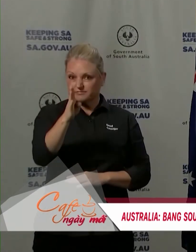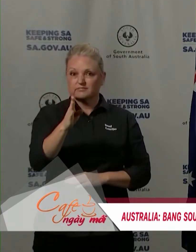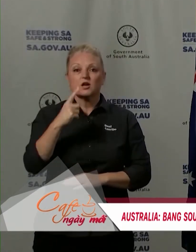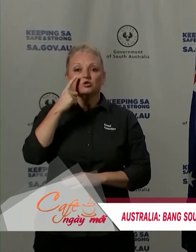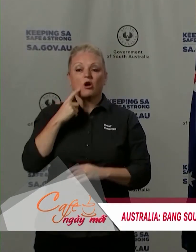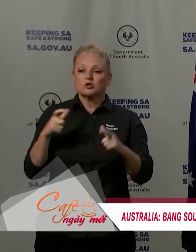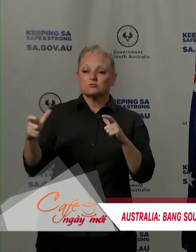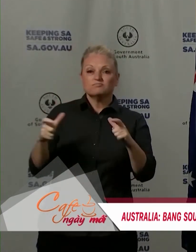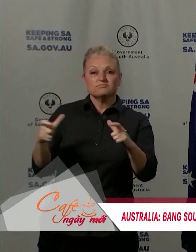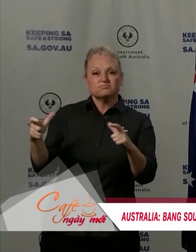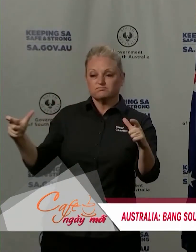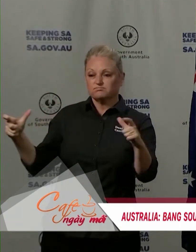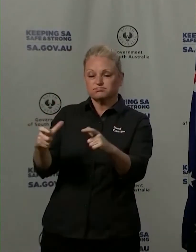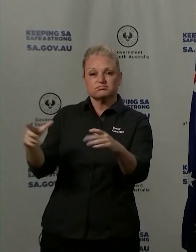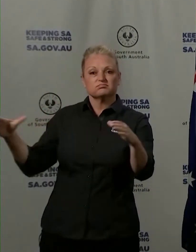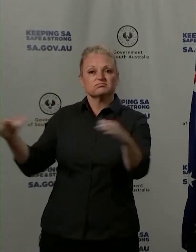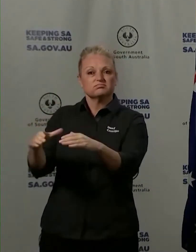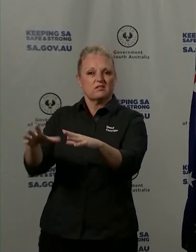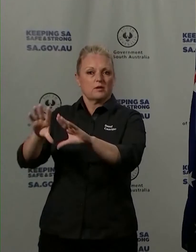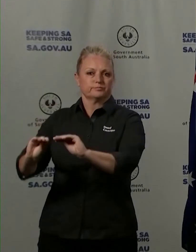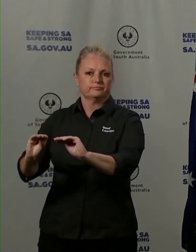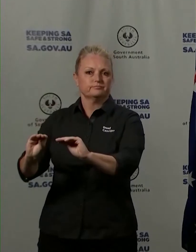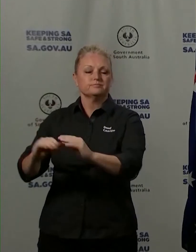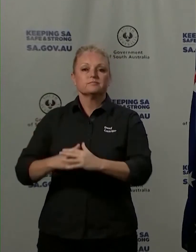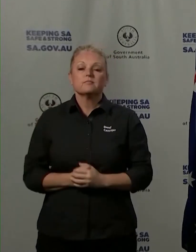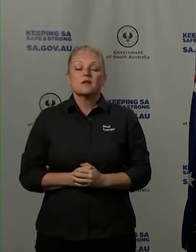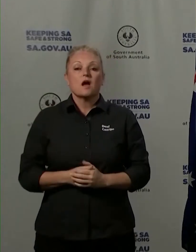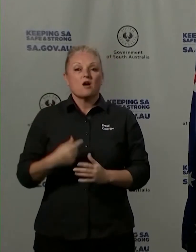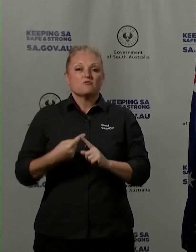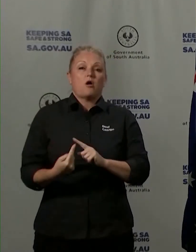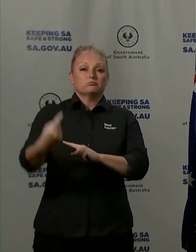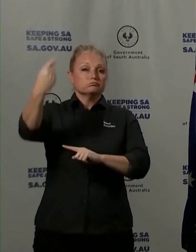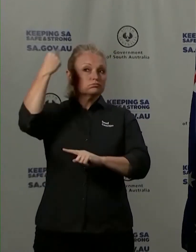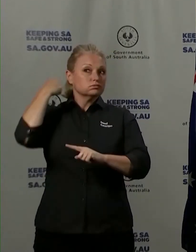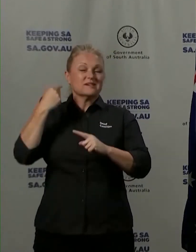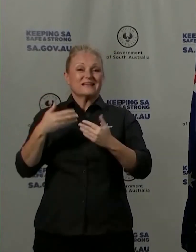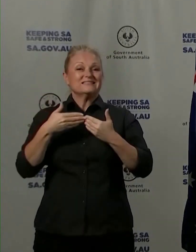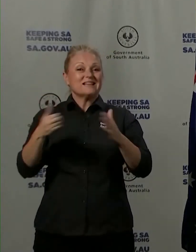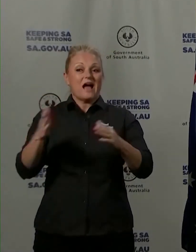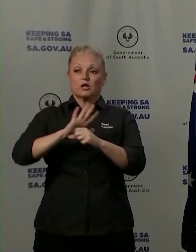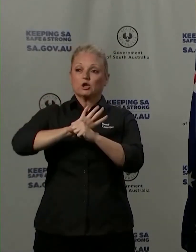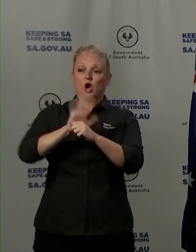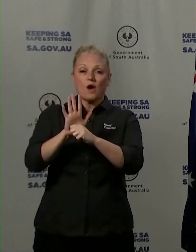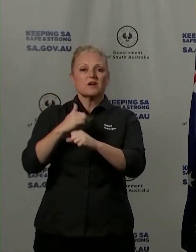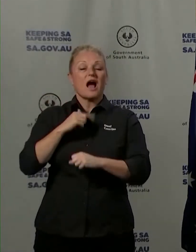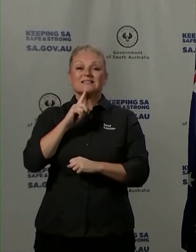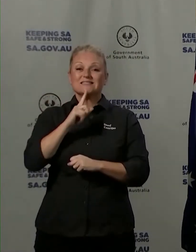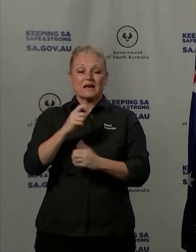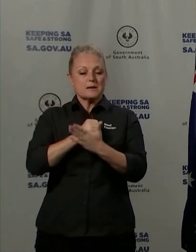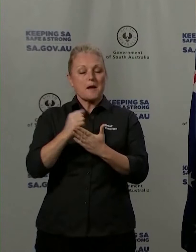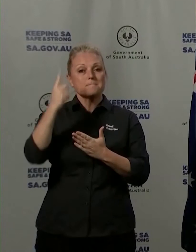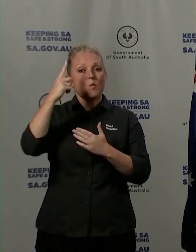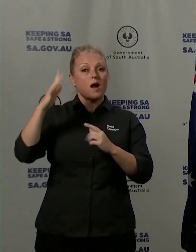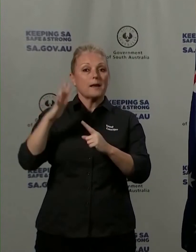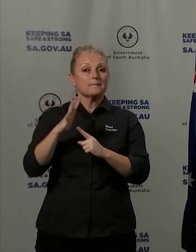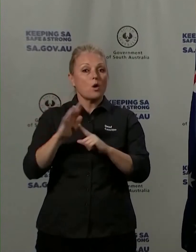ổ dịch bất ngờ bùng phát ở thủ phủ Adelaide, chấm dứt một tháng không có ca nhiễm mới ở bang này. Theo đó, toàn bộ các trường học, nhà hàng, nhà